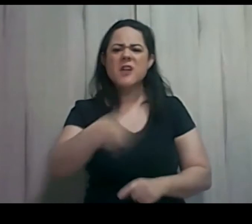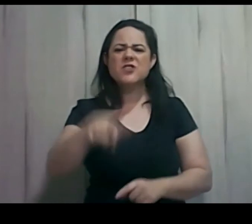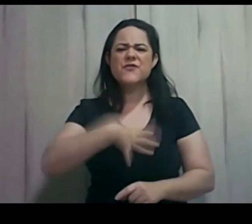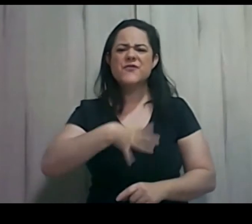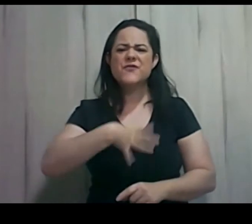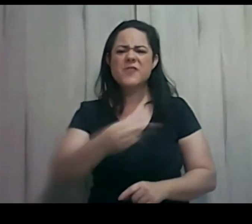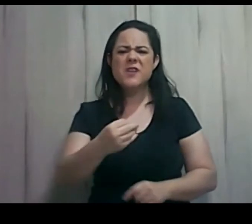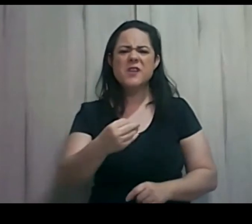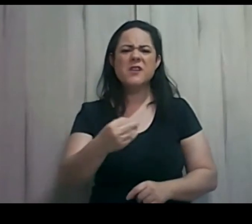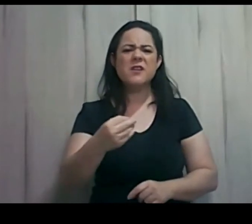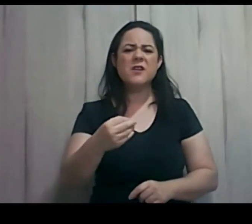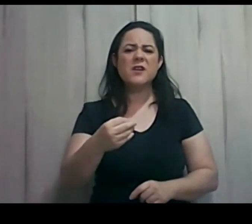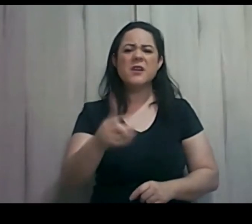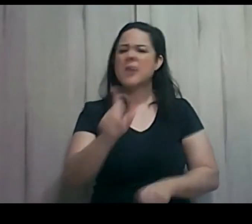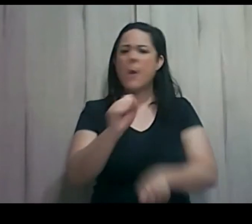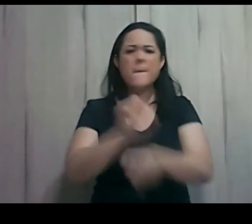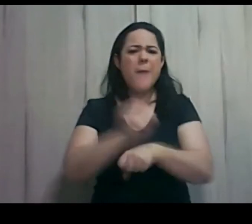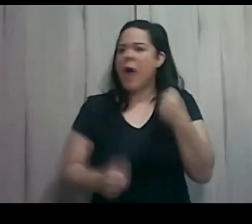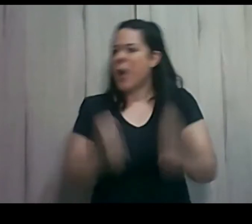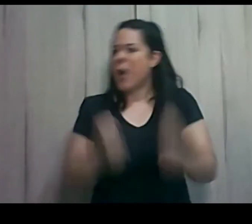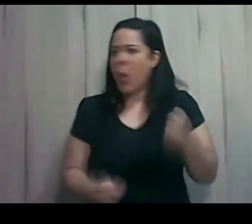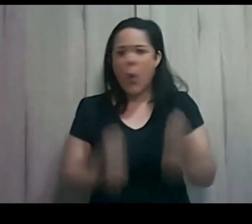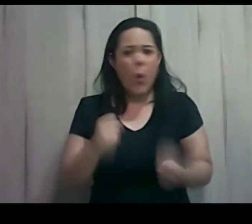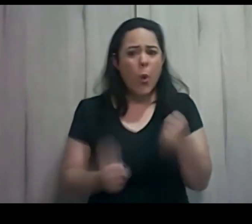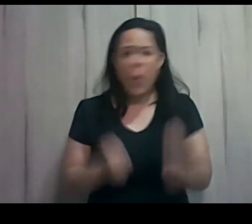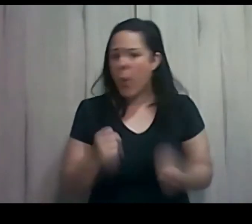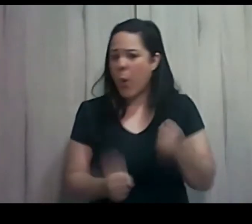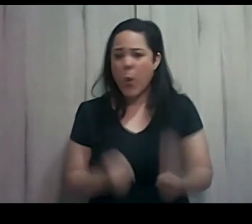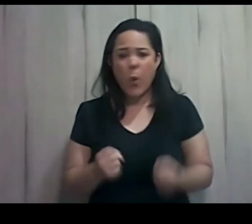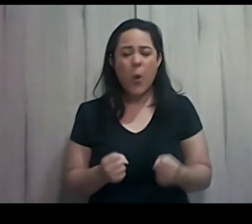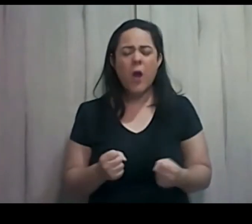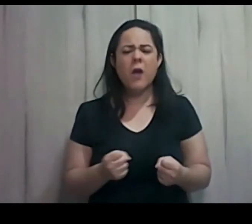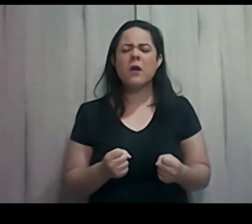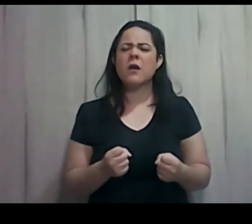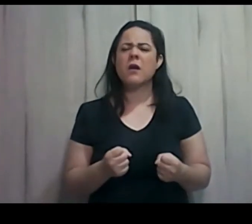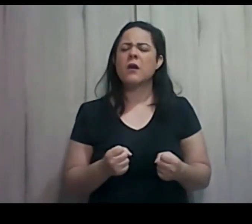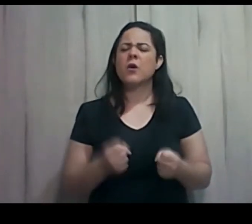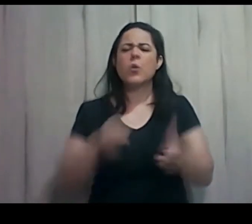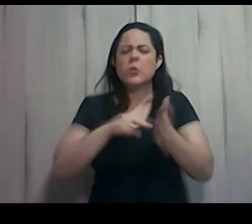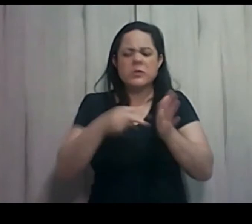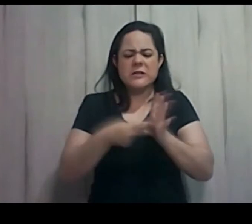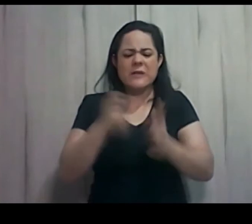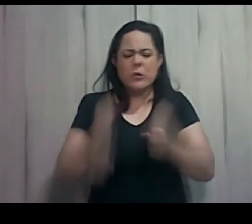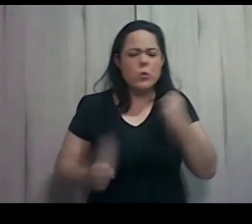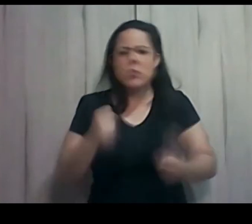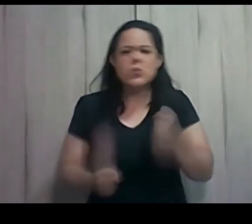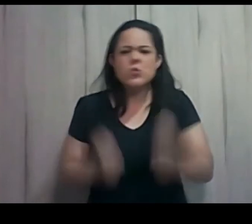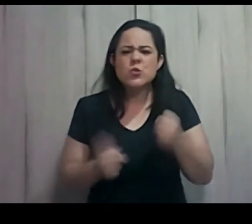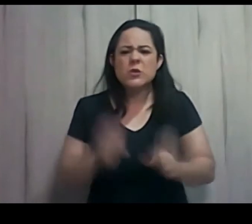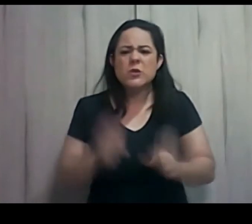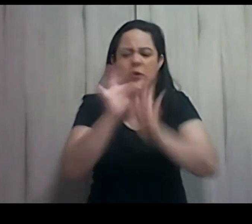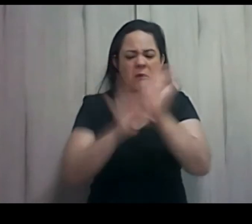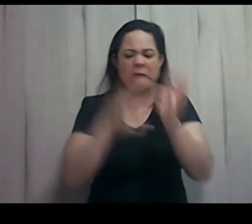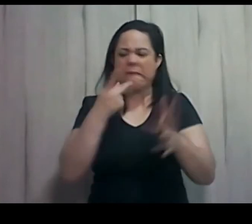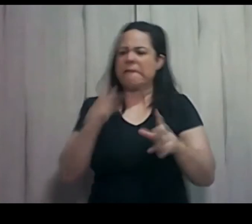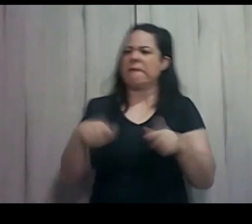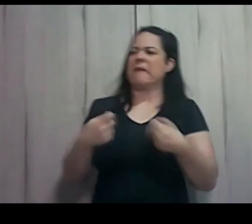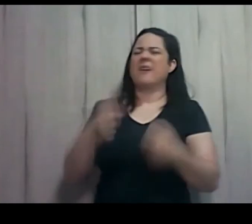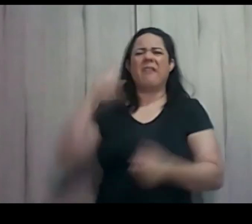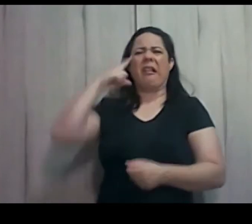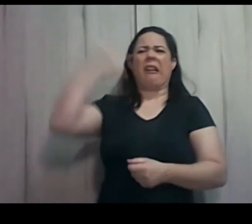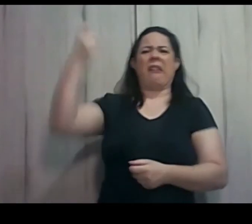que não parem de correr. E como é que você sabe que o texto fala de corrida? De onde você tirou essa ideia, Leclerc?